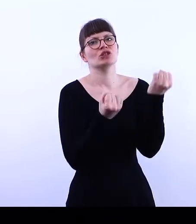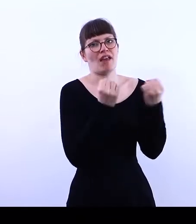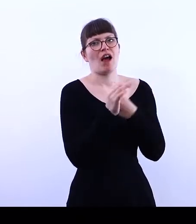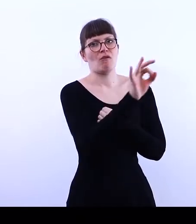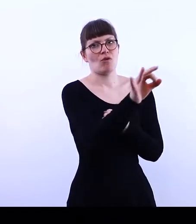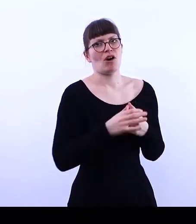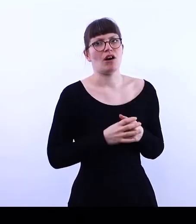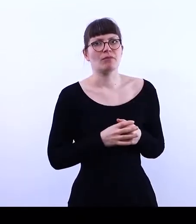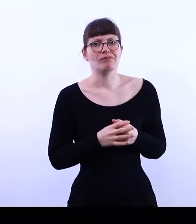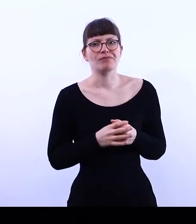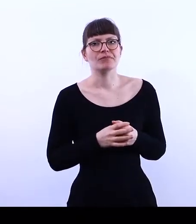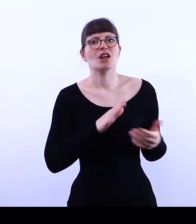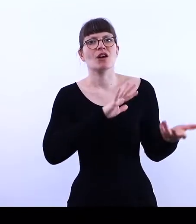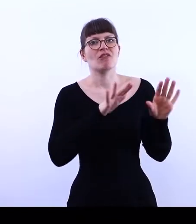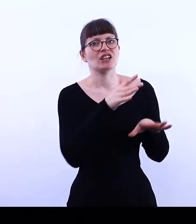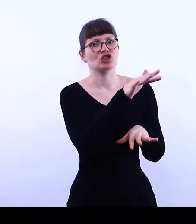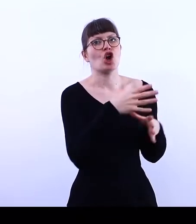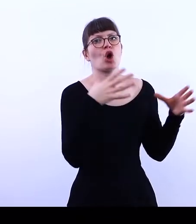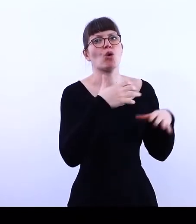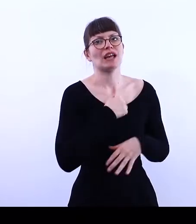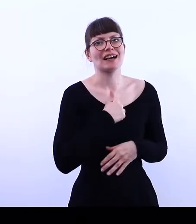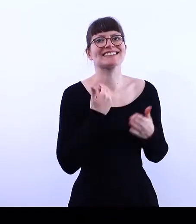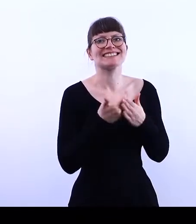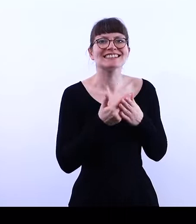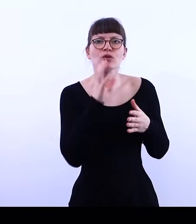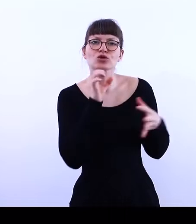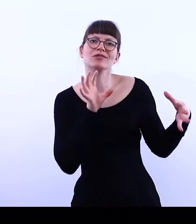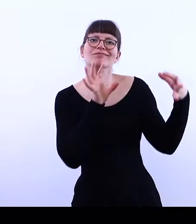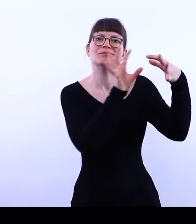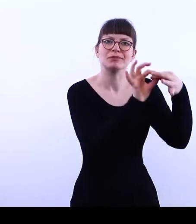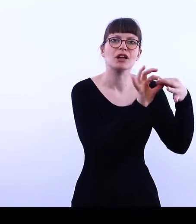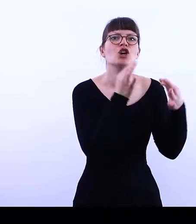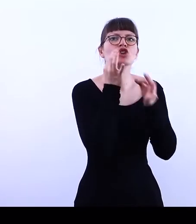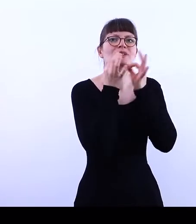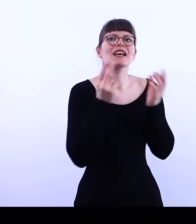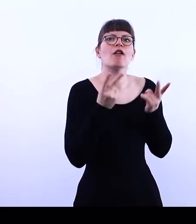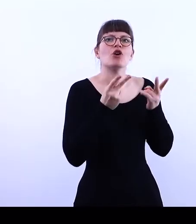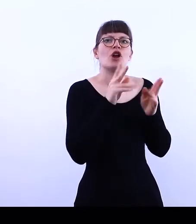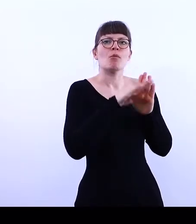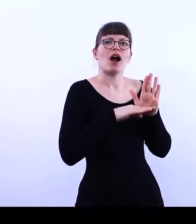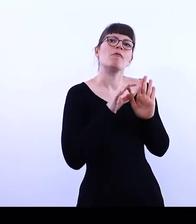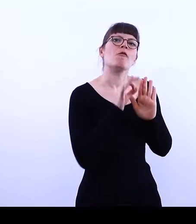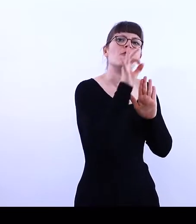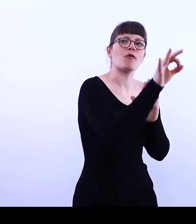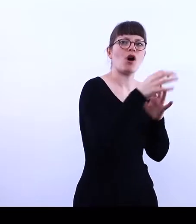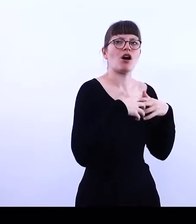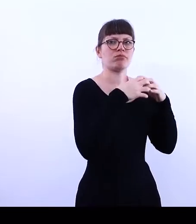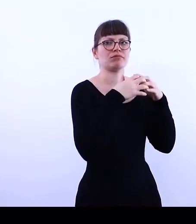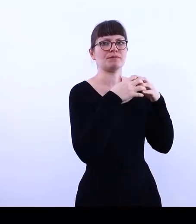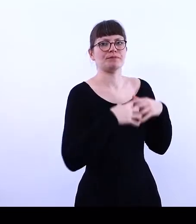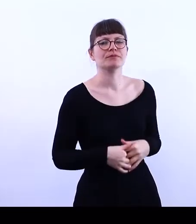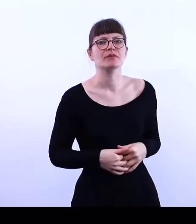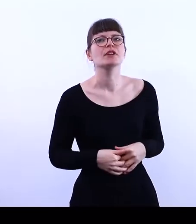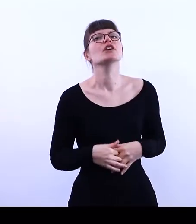haben vielleicht auch Berührungsängste. Und das war unser Ansatz, ein spezielles Förderprogramm dazu aufzulegen. Wir haben auch eine kleine